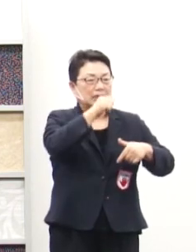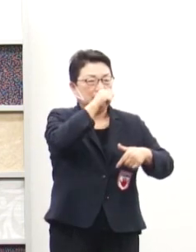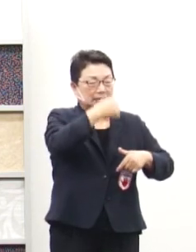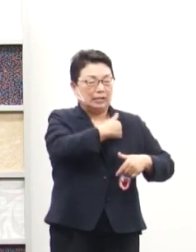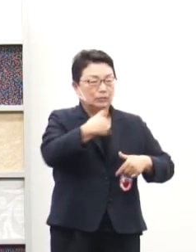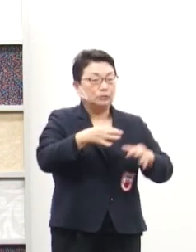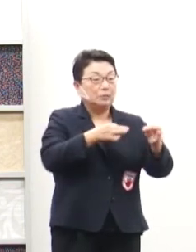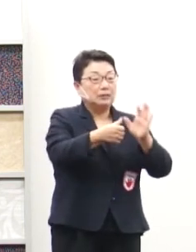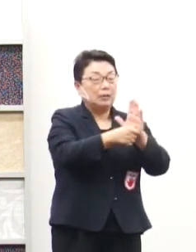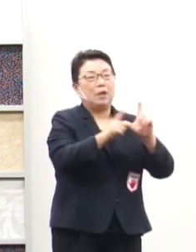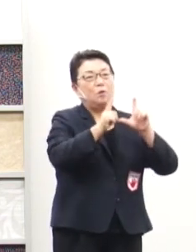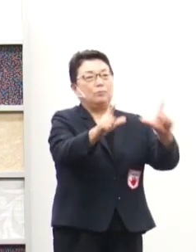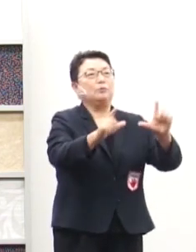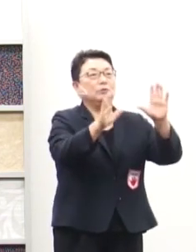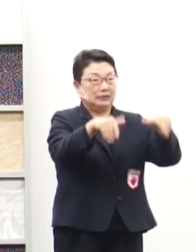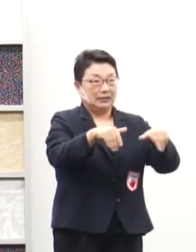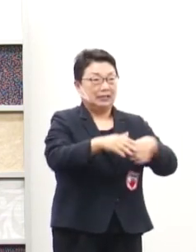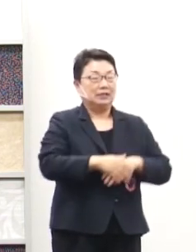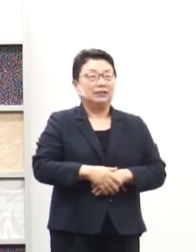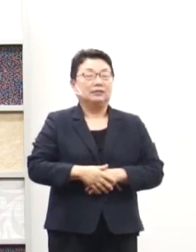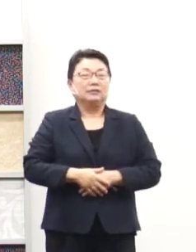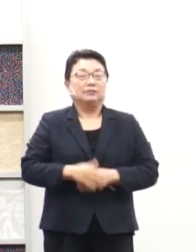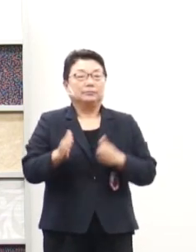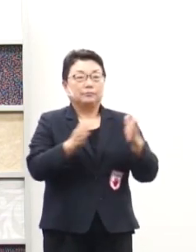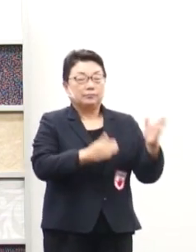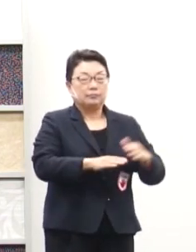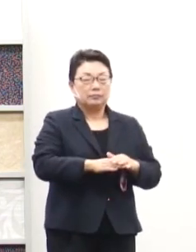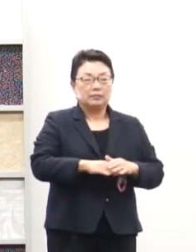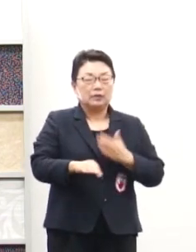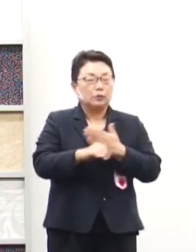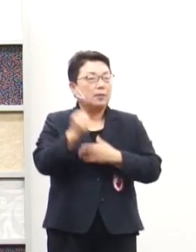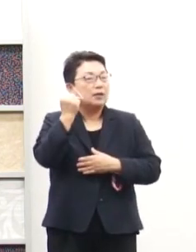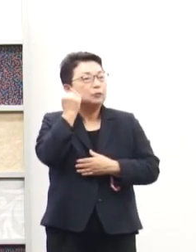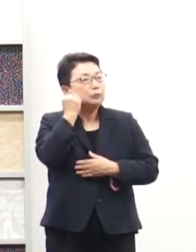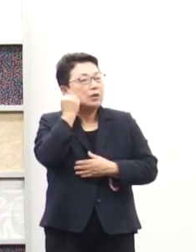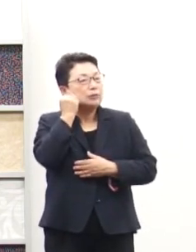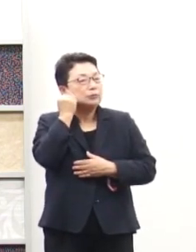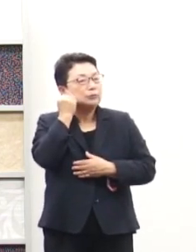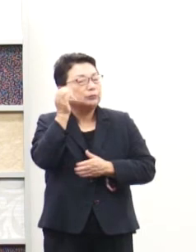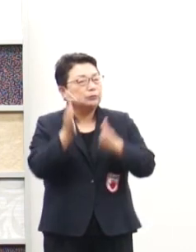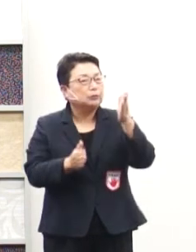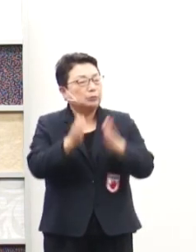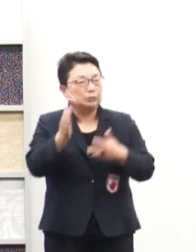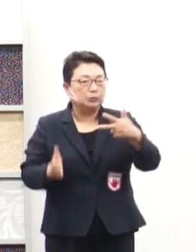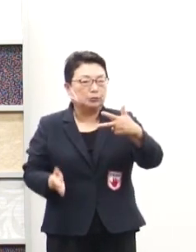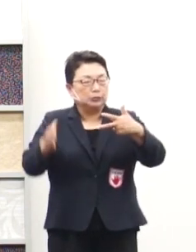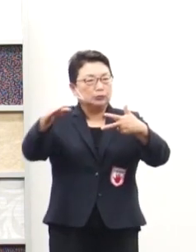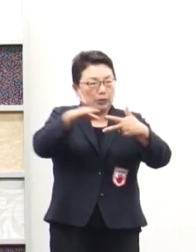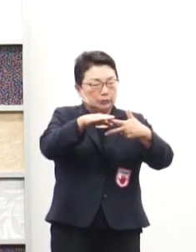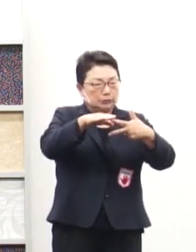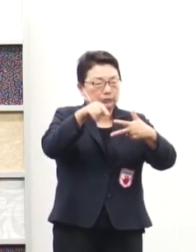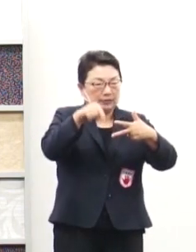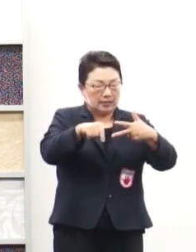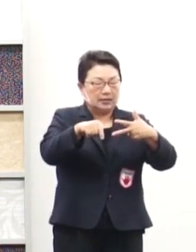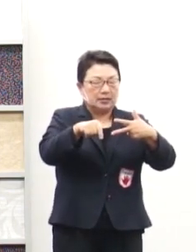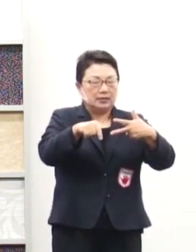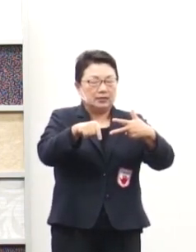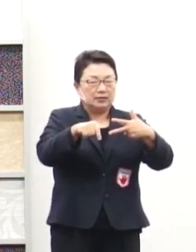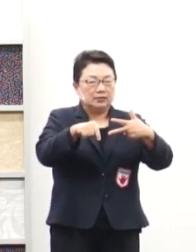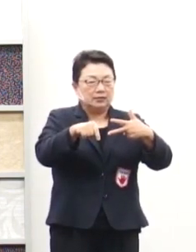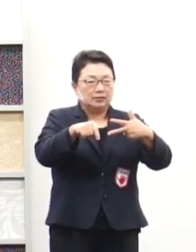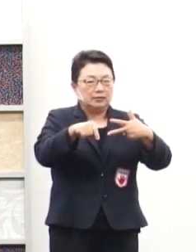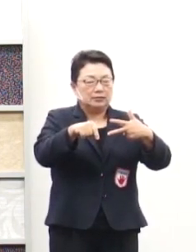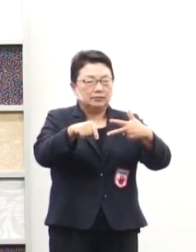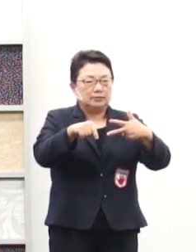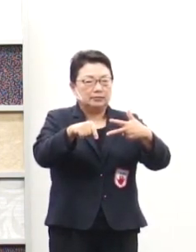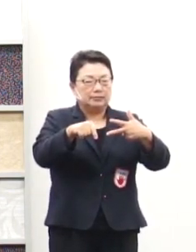し、またですね、例えば宿泊療養施設でまあ、ちょっ